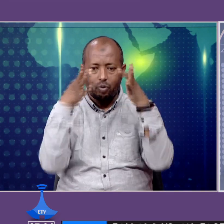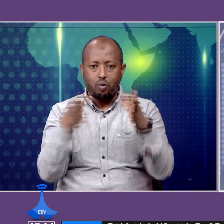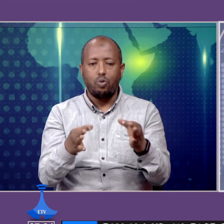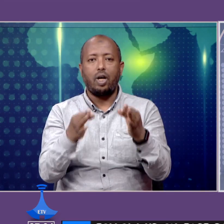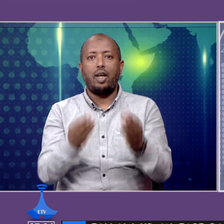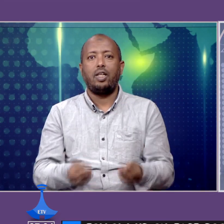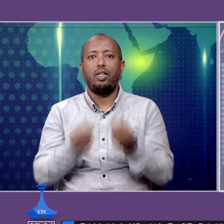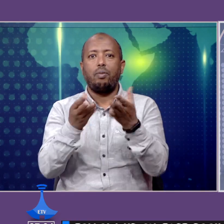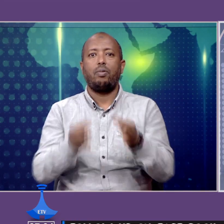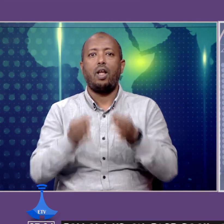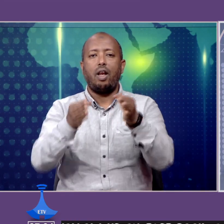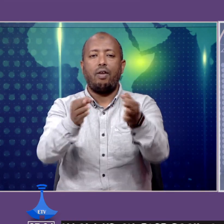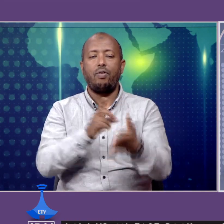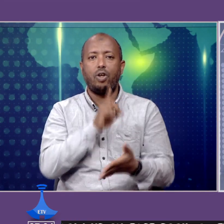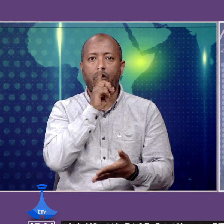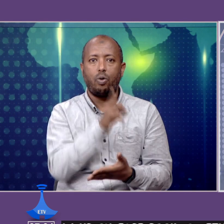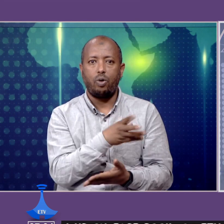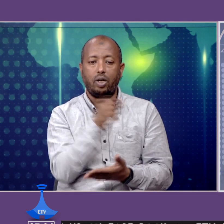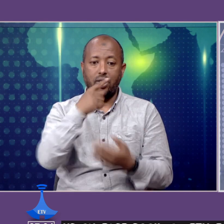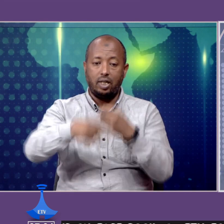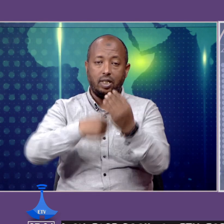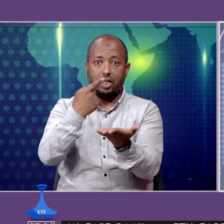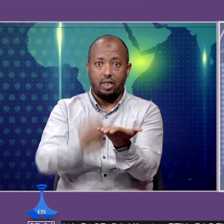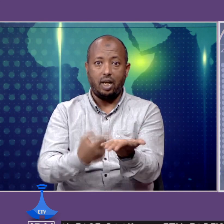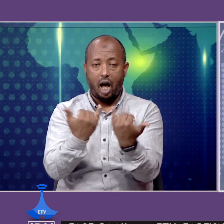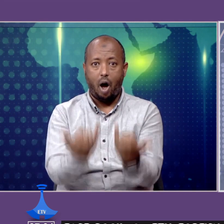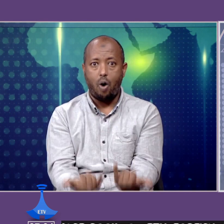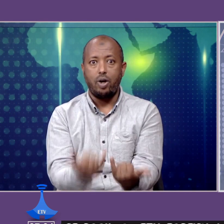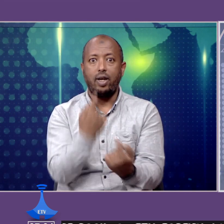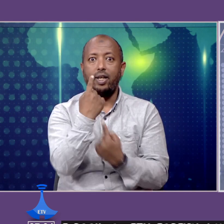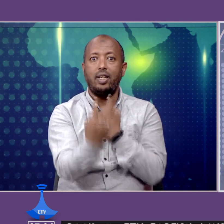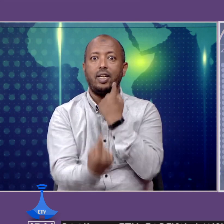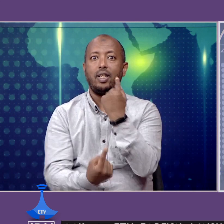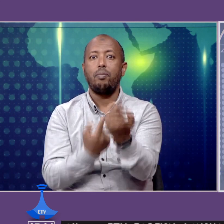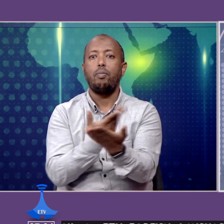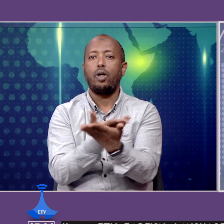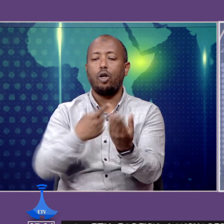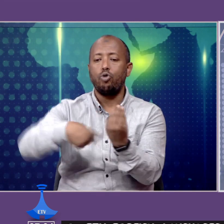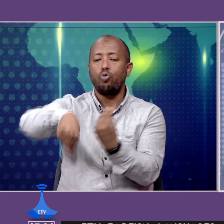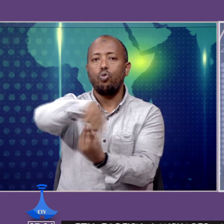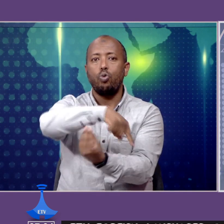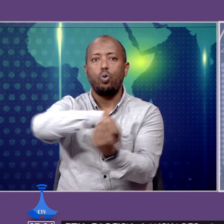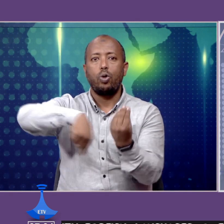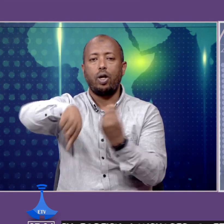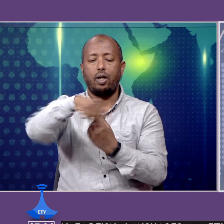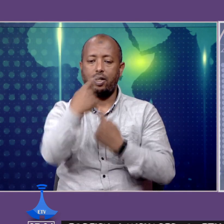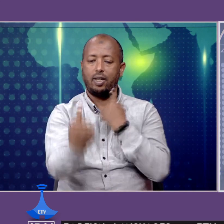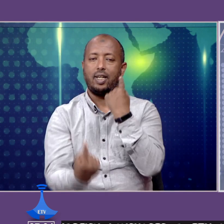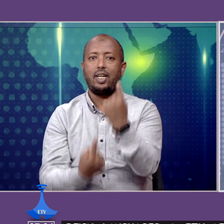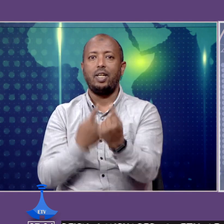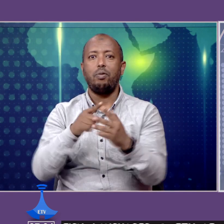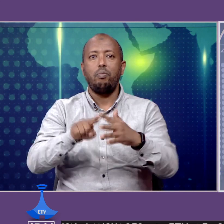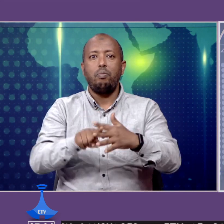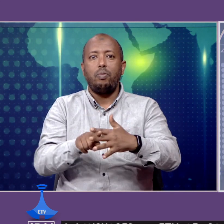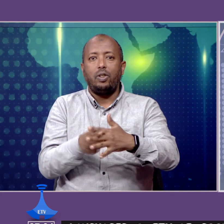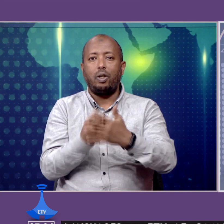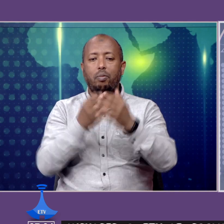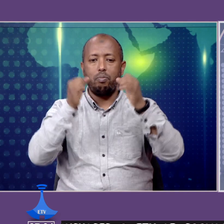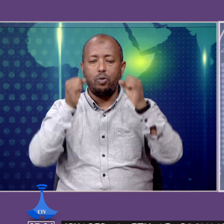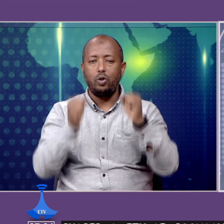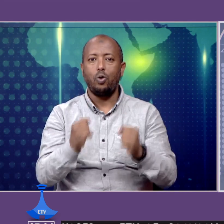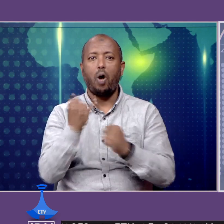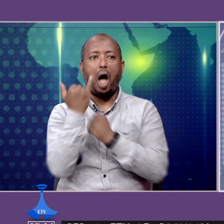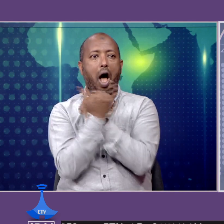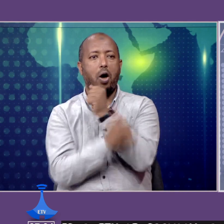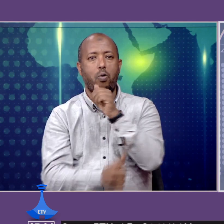ነው። ስለዚህ አሁን ንግድ በሸቀጦች ዙሪያ ንግድ መጀመር ከሚችሉ አገሮች